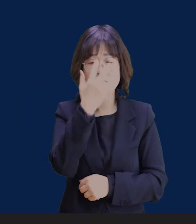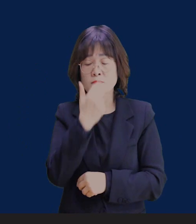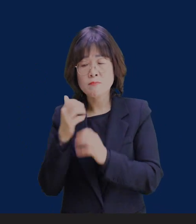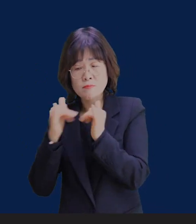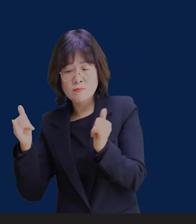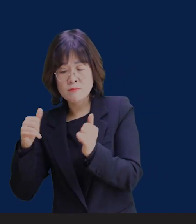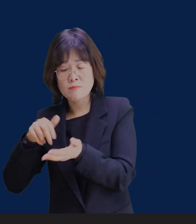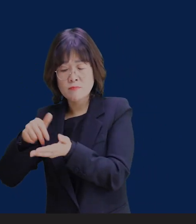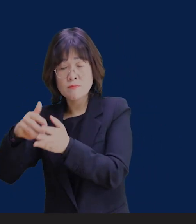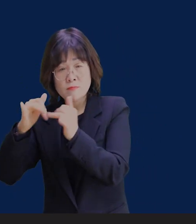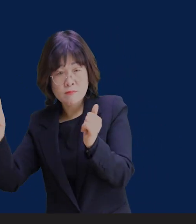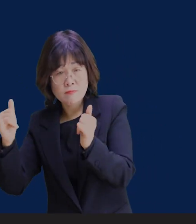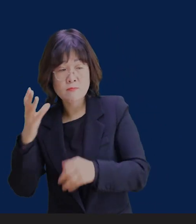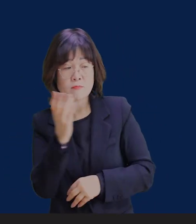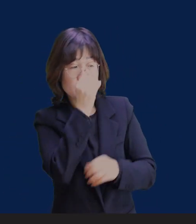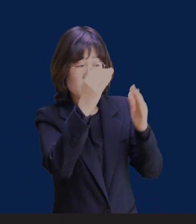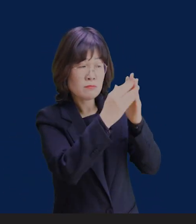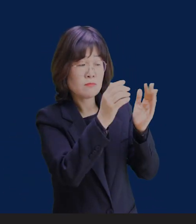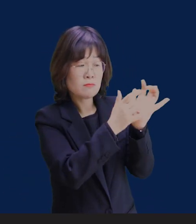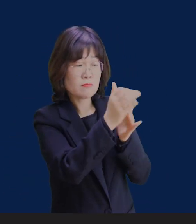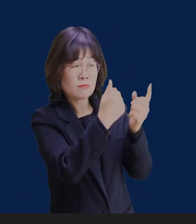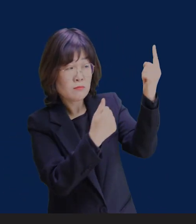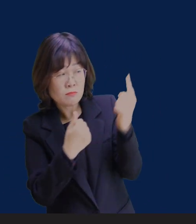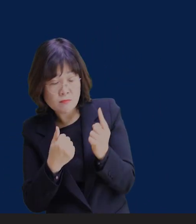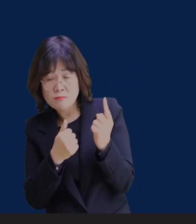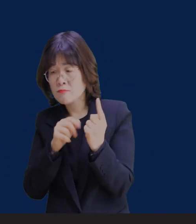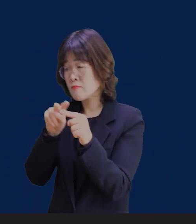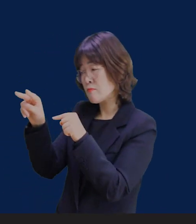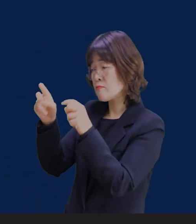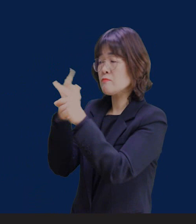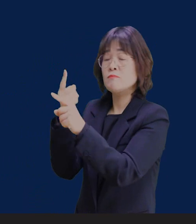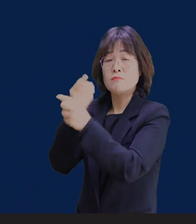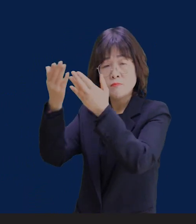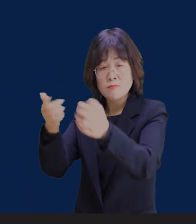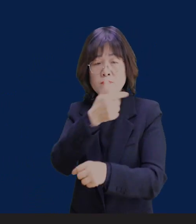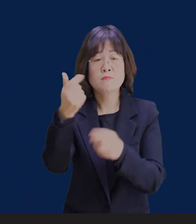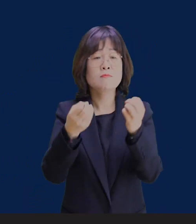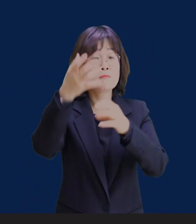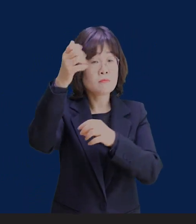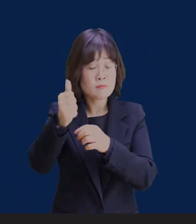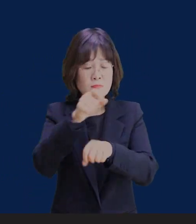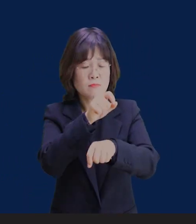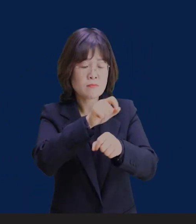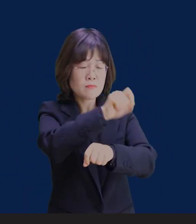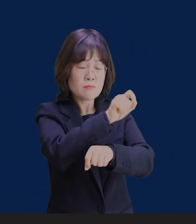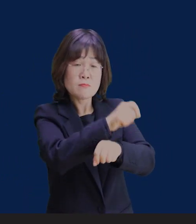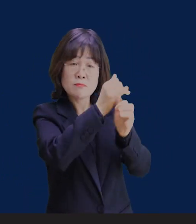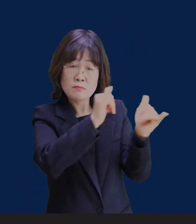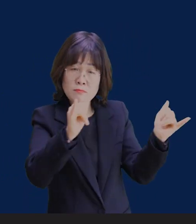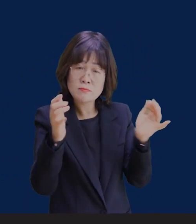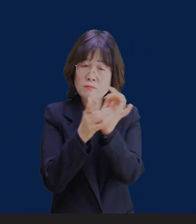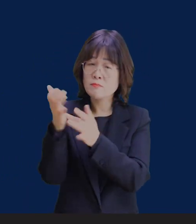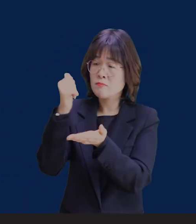하시니라. 맹인과 저는 자들이 성전에서 예수께 나아오매 고쳐주시니 대제사장들과